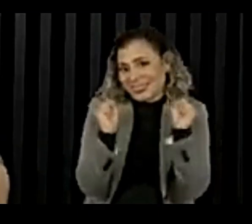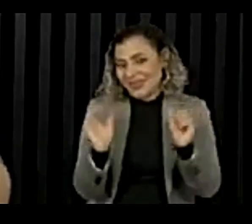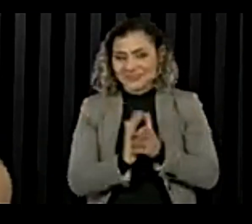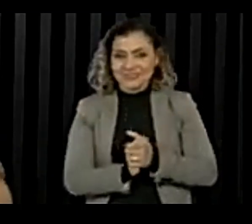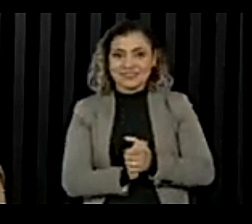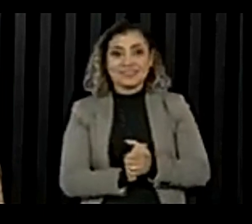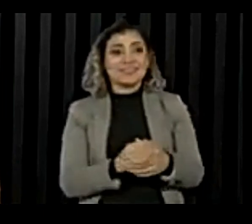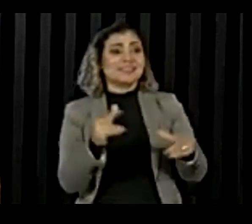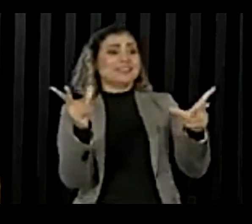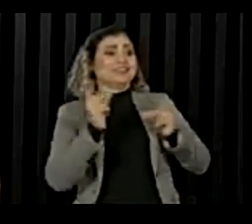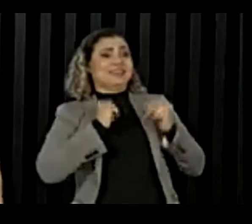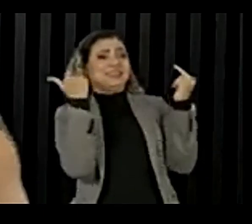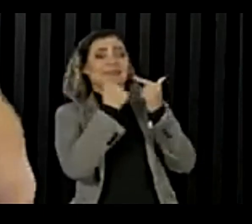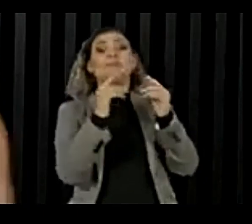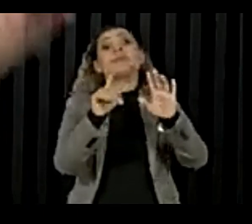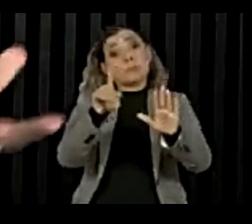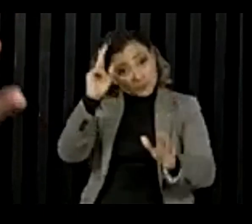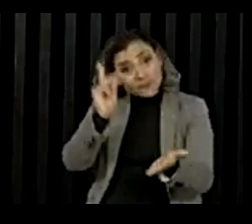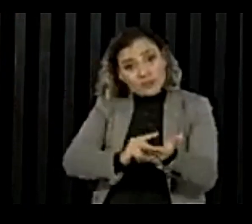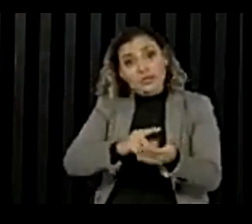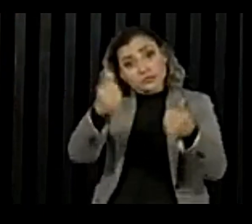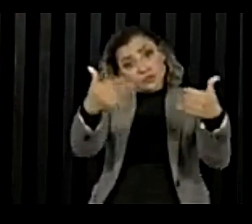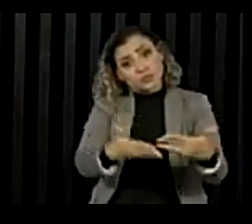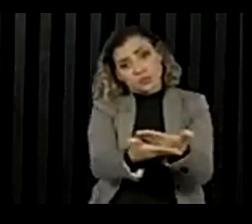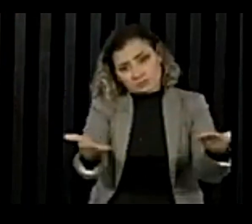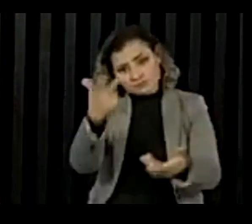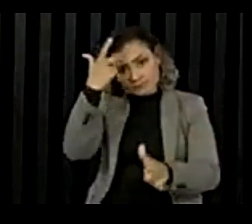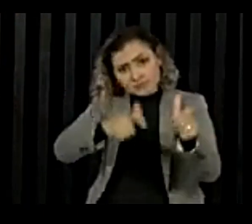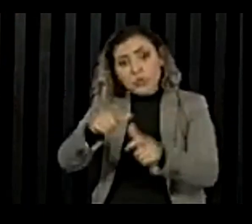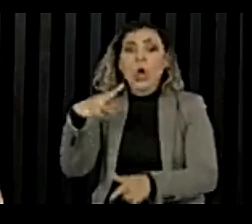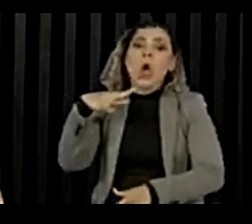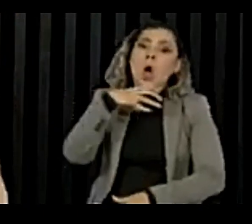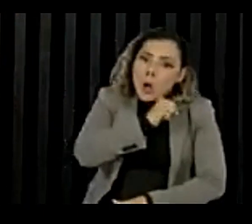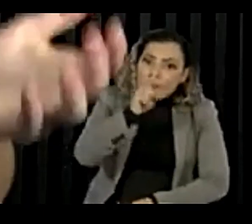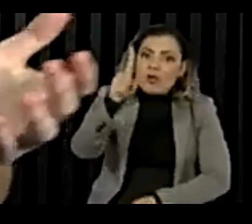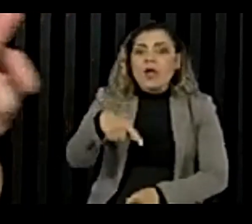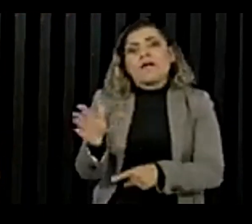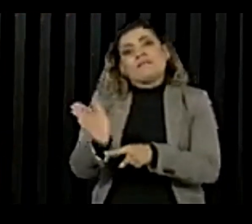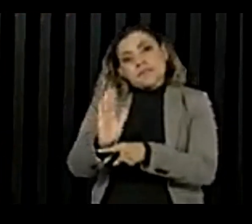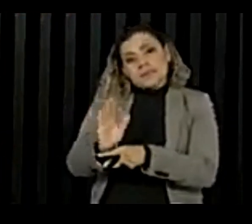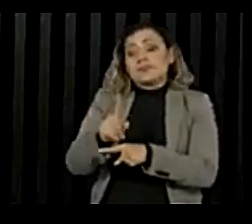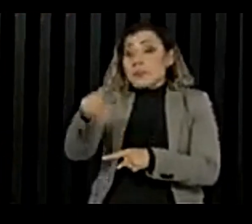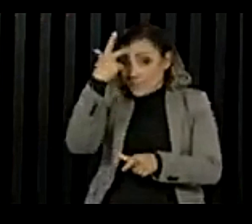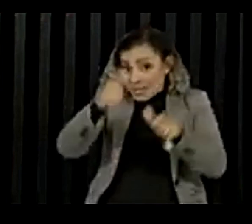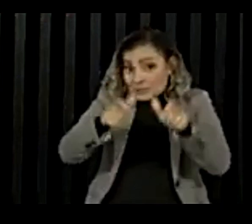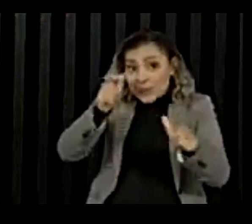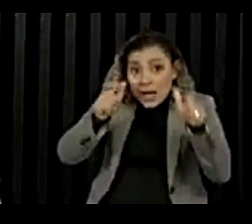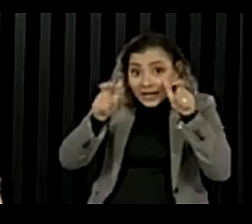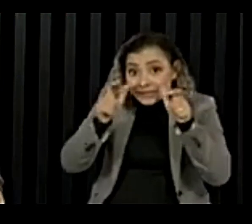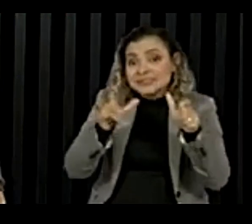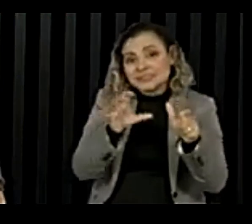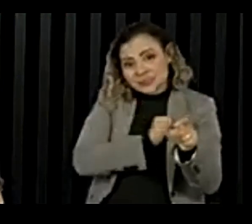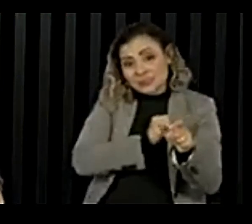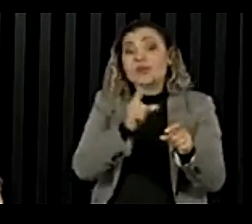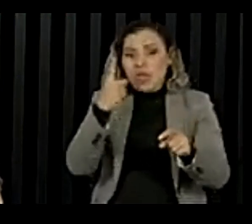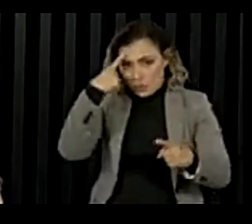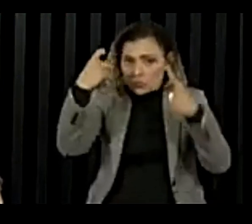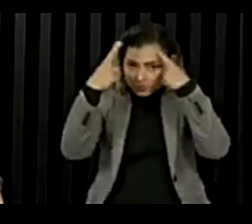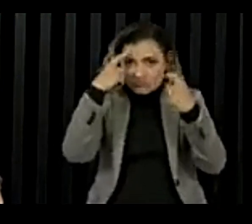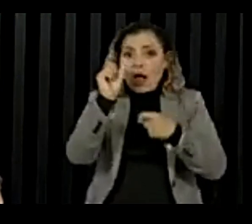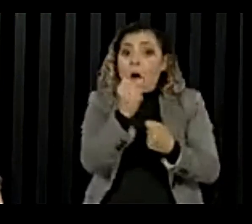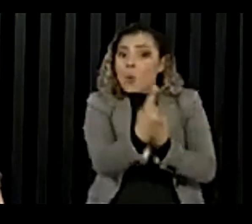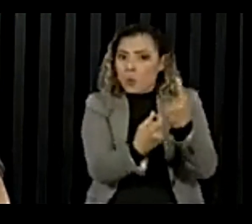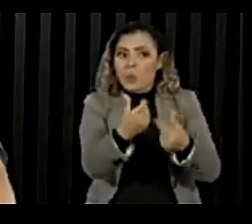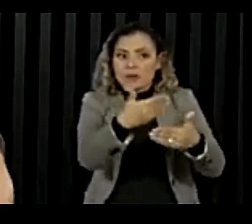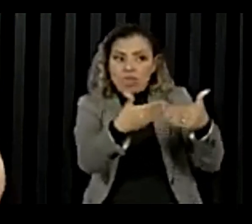Eu já expliquei isso para as pessoas, mas é óbvio que são vídeos que só quem é fã assiste. Eu uso o modo criativo para